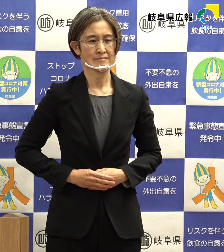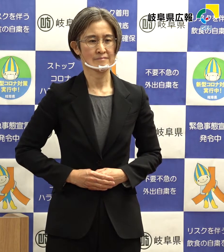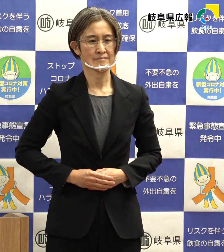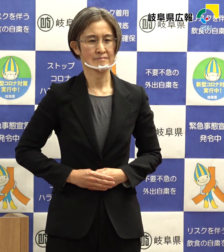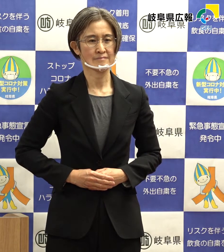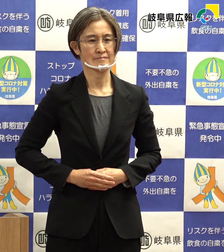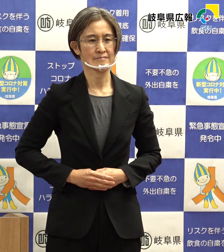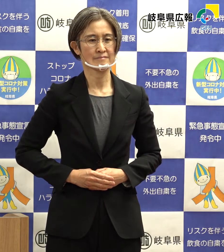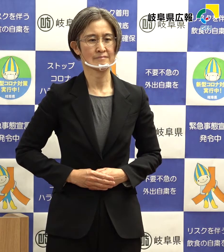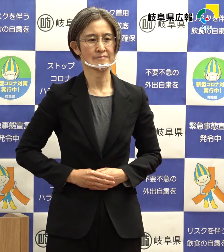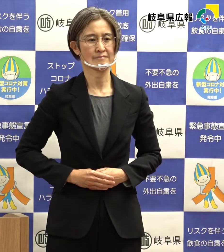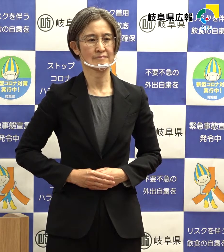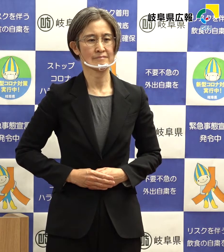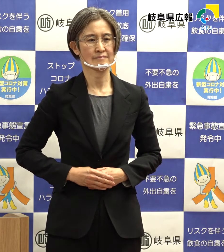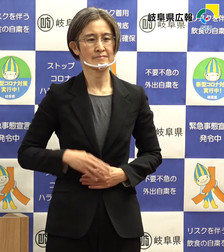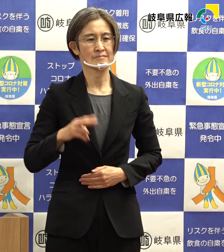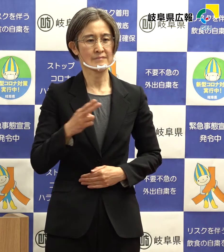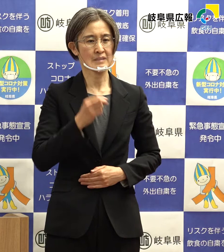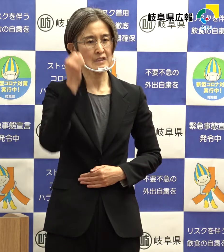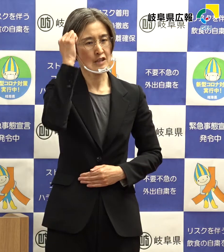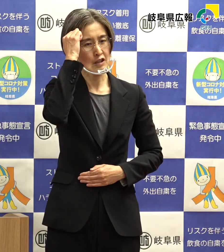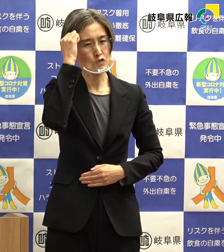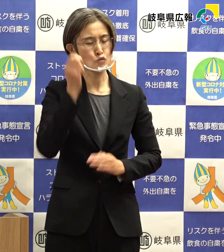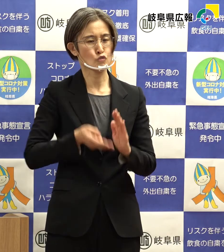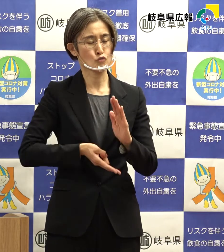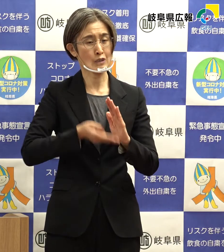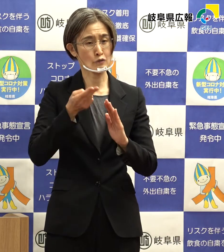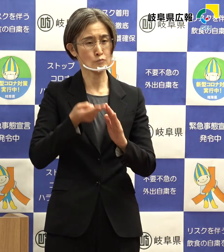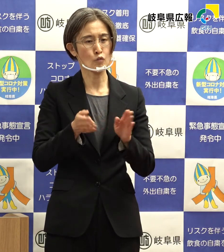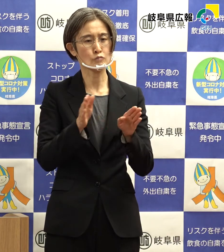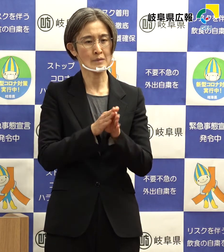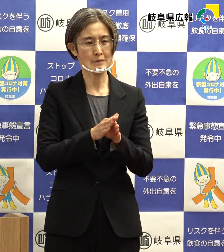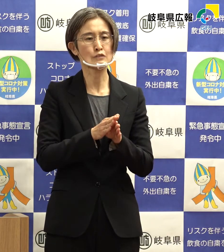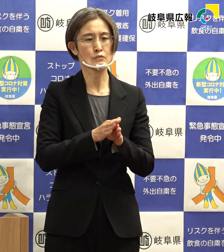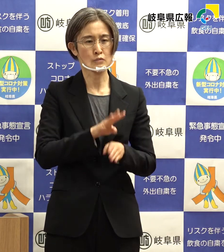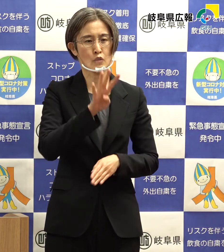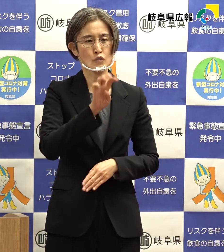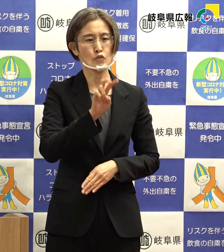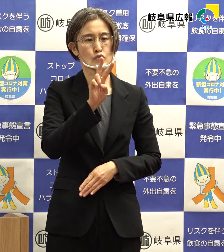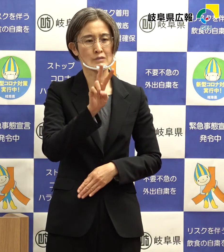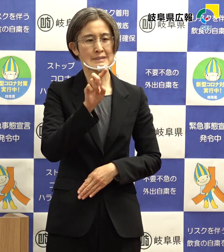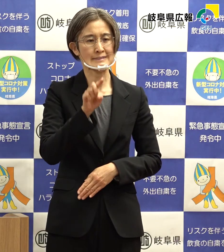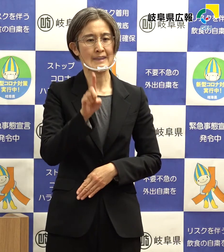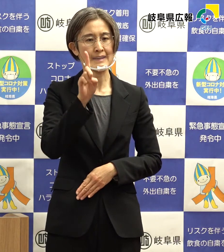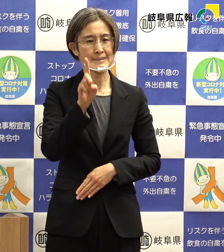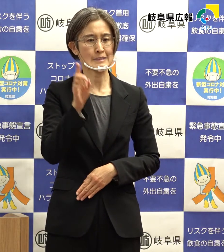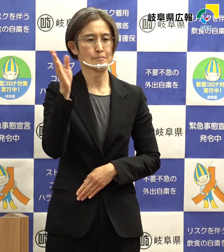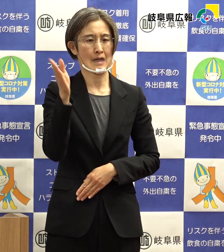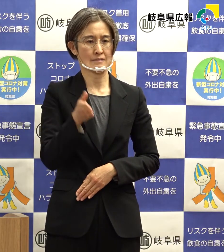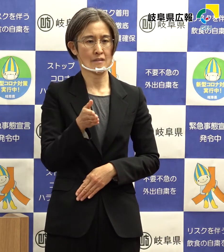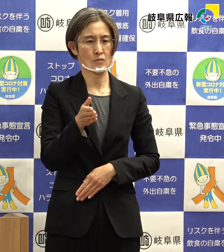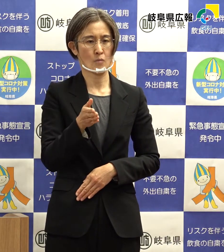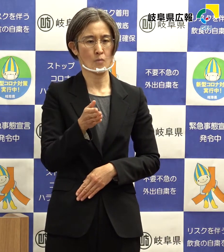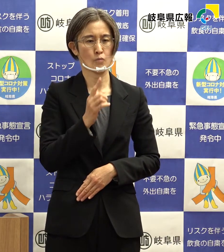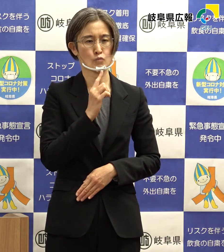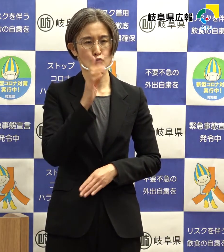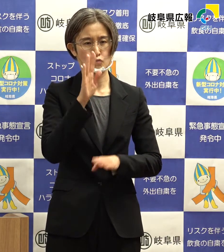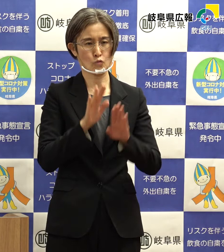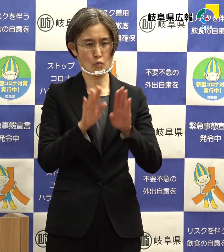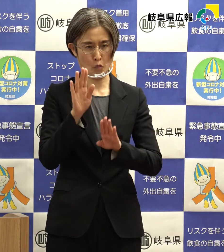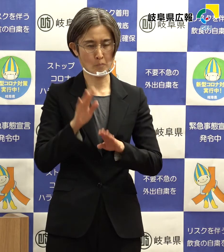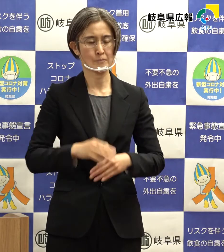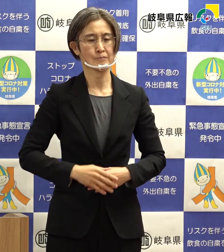宿泊施設も含めると今 42.1% ですねという状況ですから、まあ、